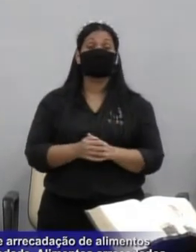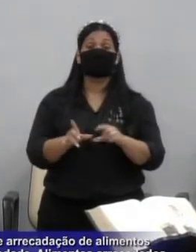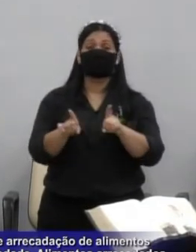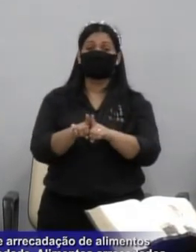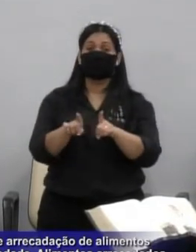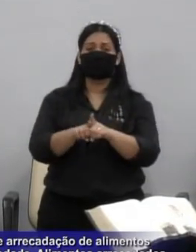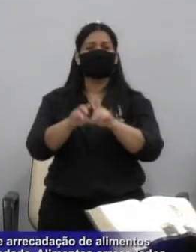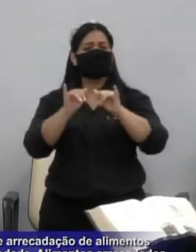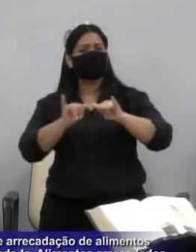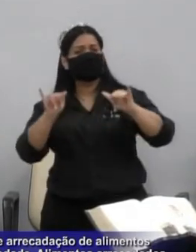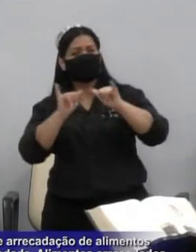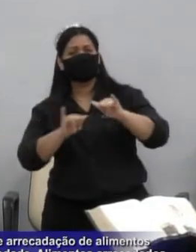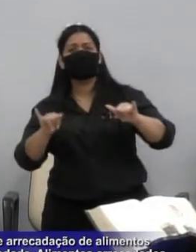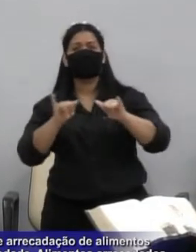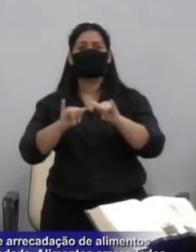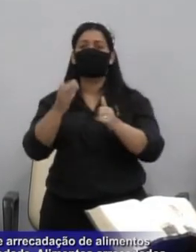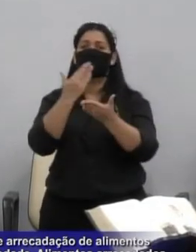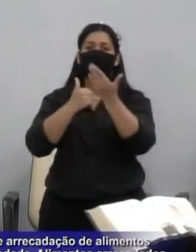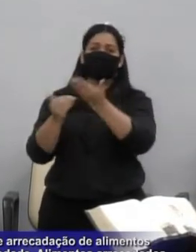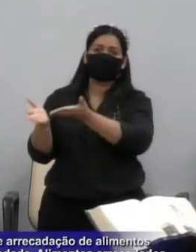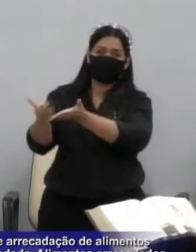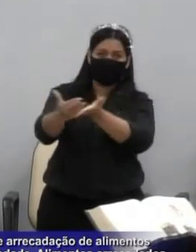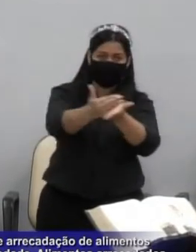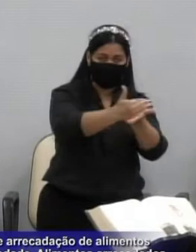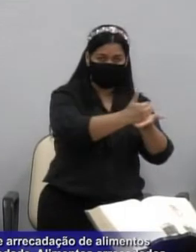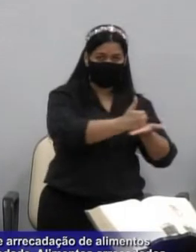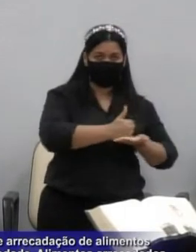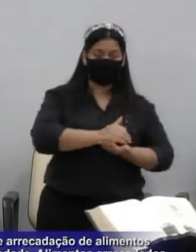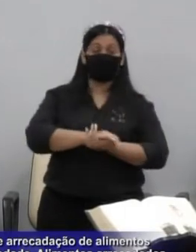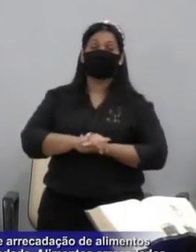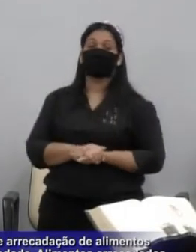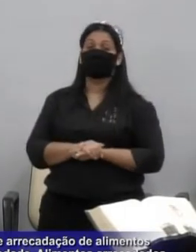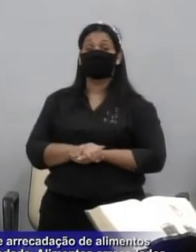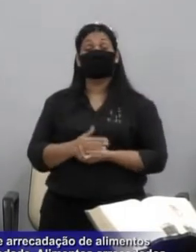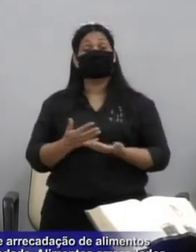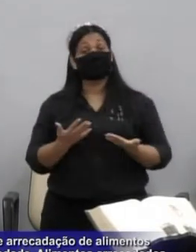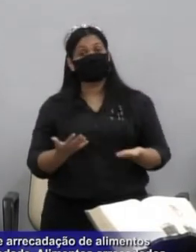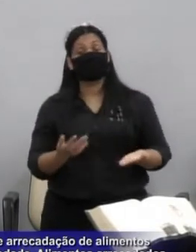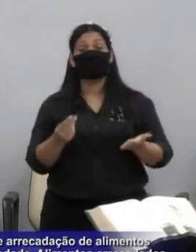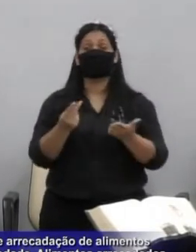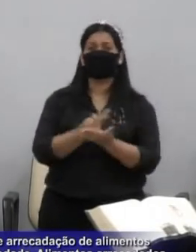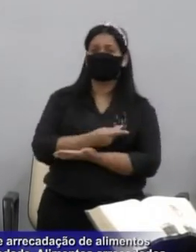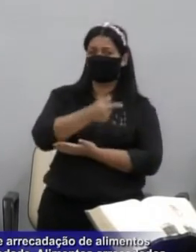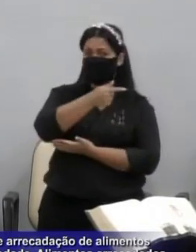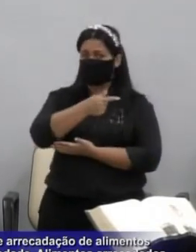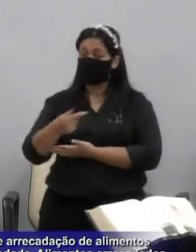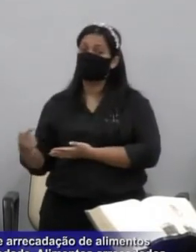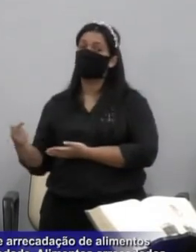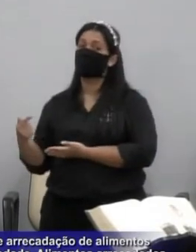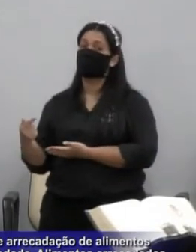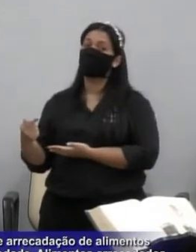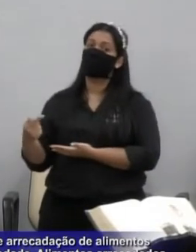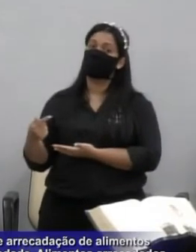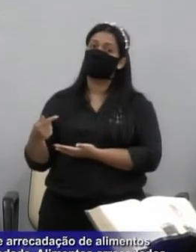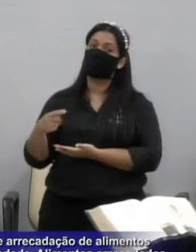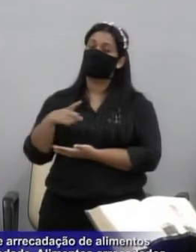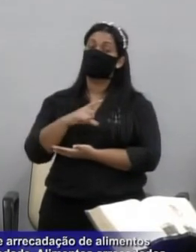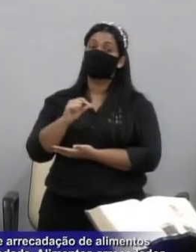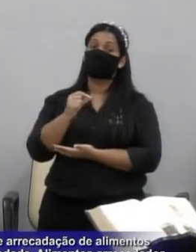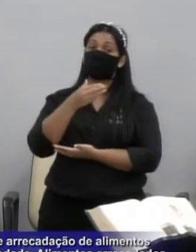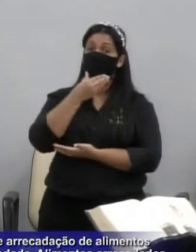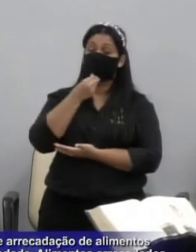de campanhas de arrecadação de alimentos. E, coincidentemente, essa semana eu fui provocado pelo doutor